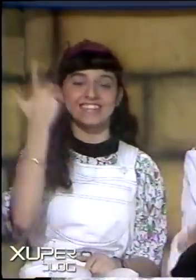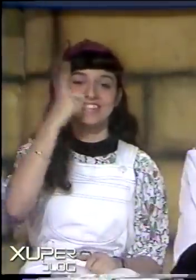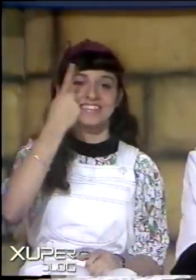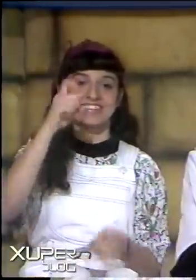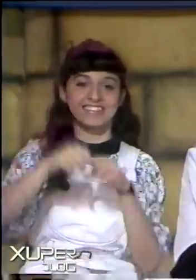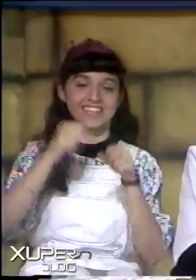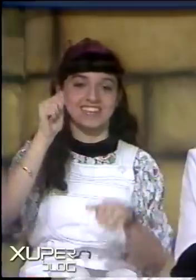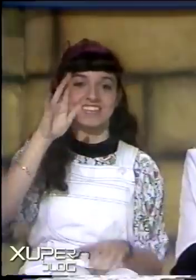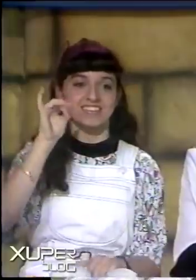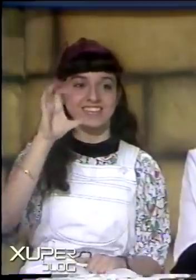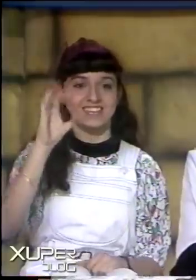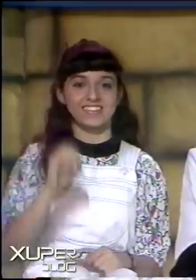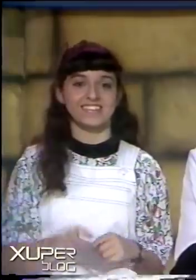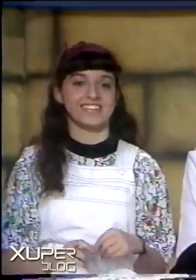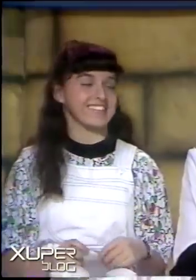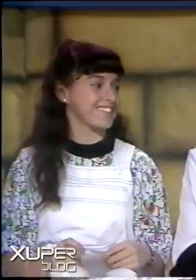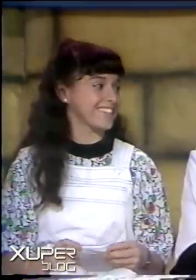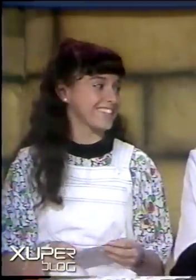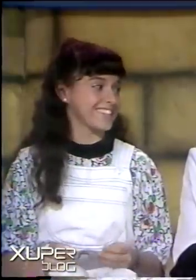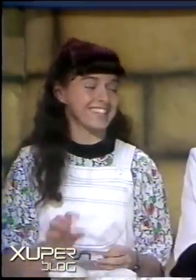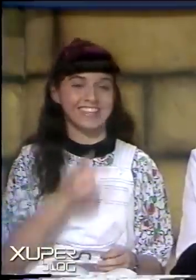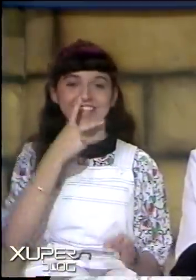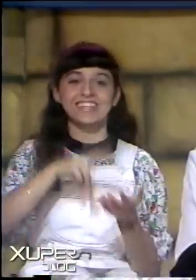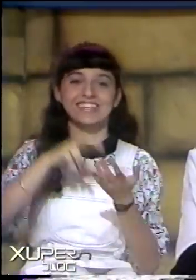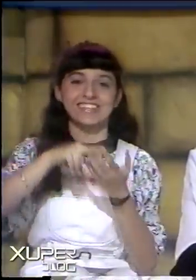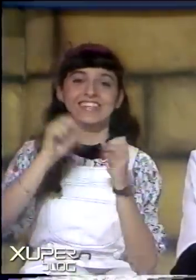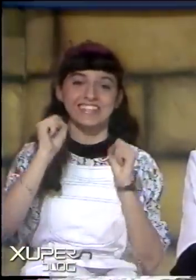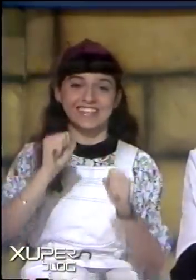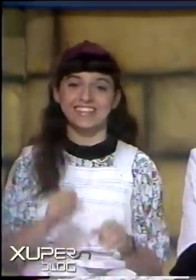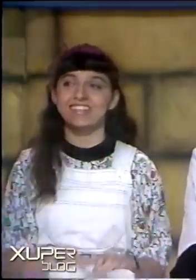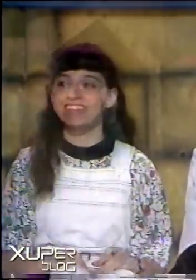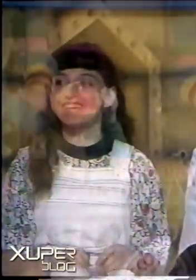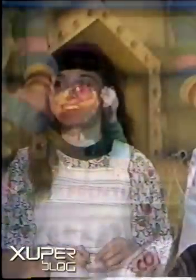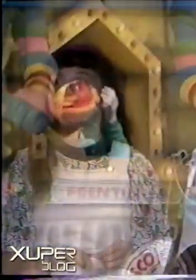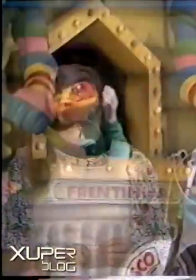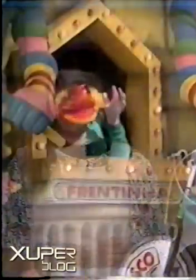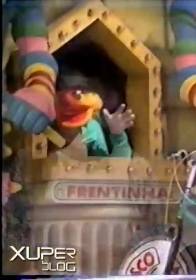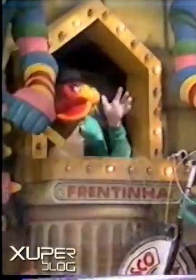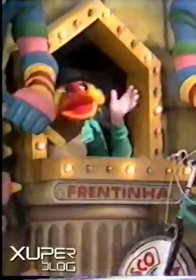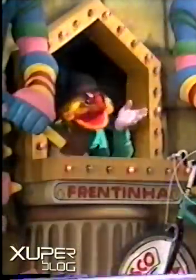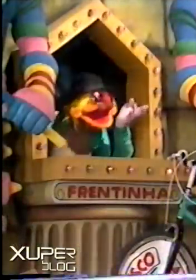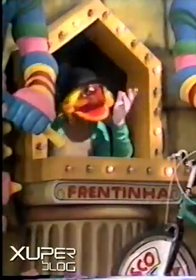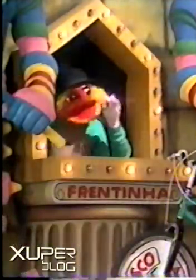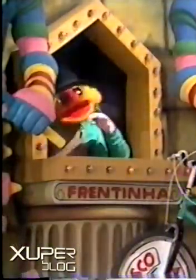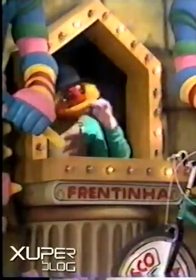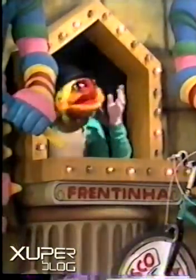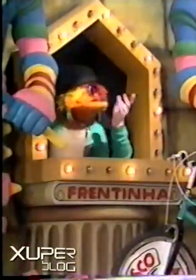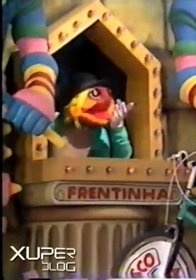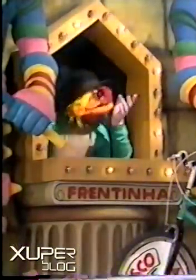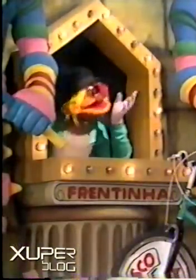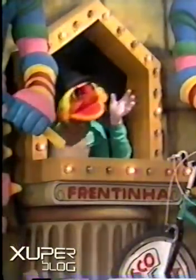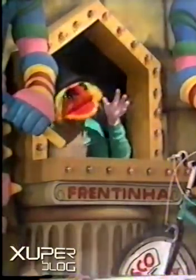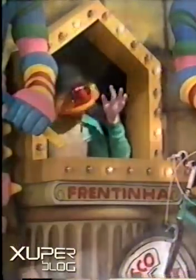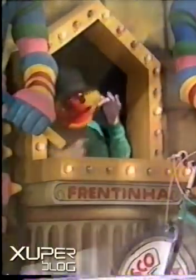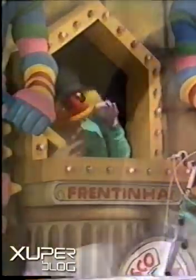tá legal, Dani. Isso, grita, vibra, toda sua. Arisco! Arisco!